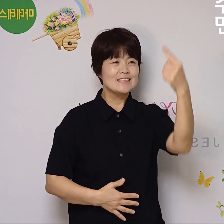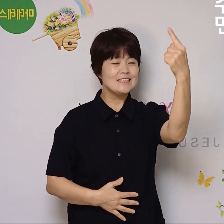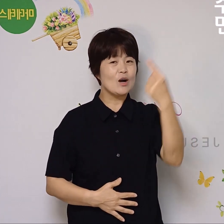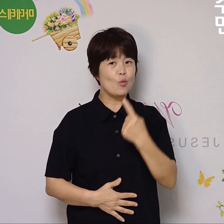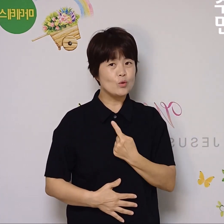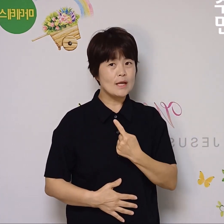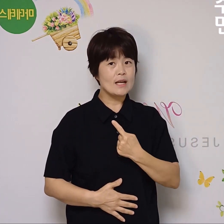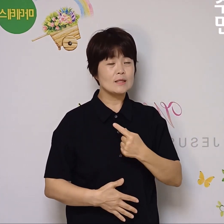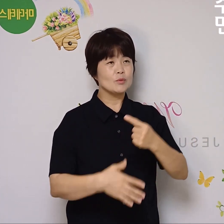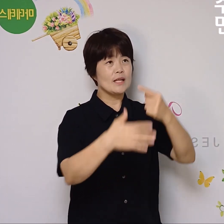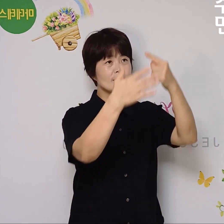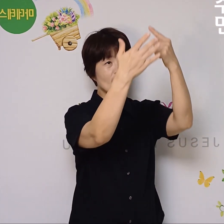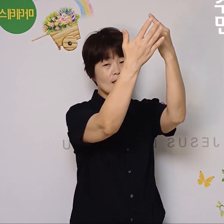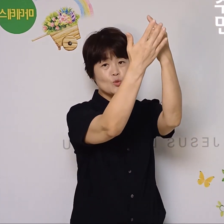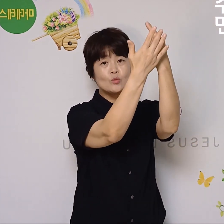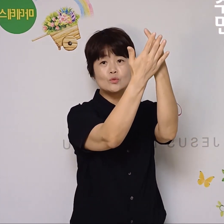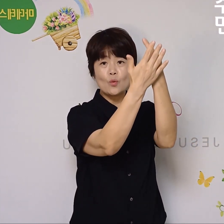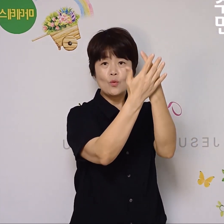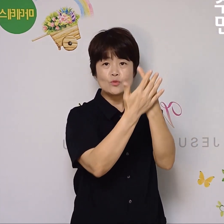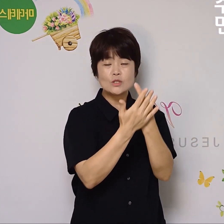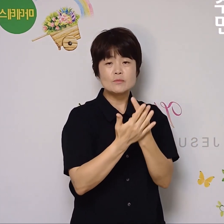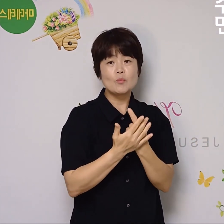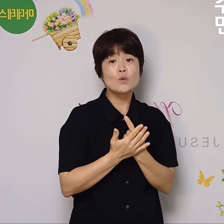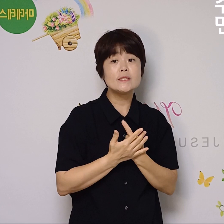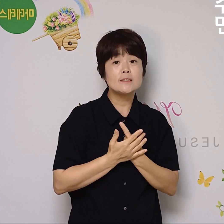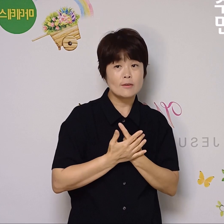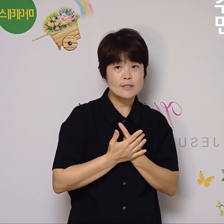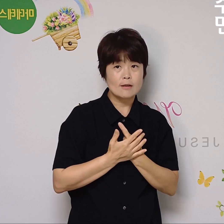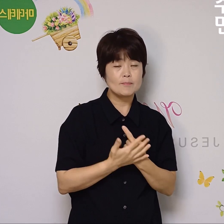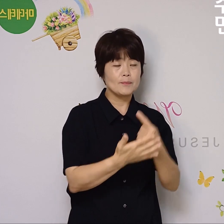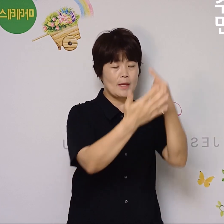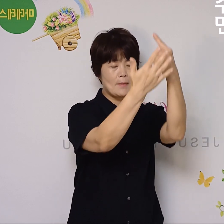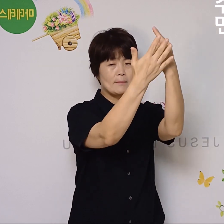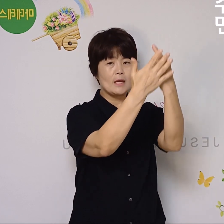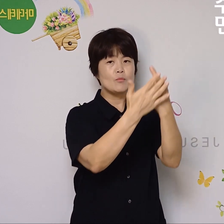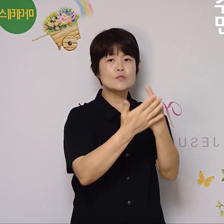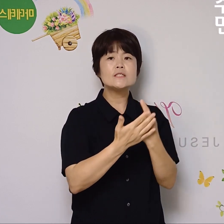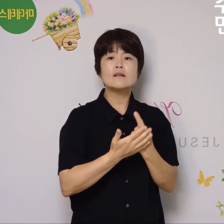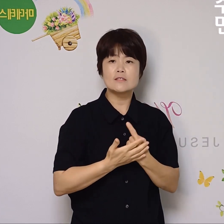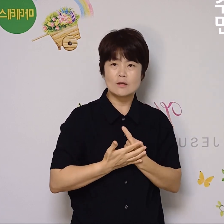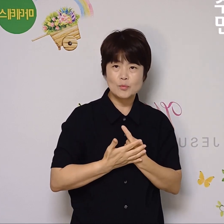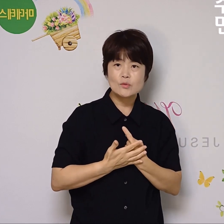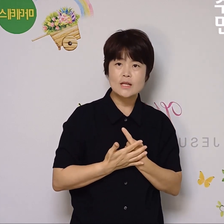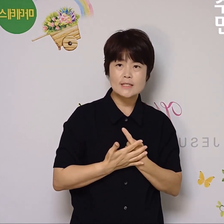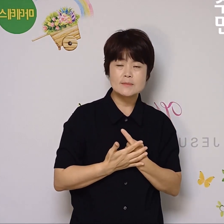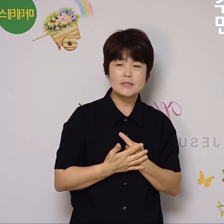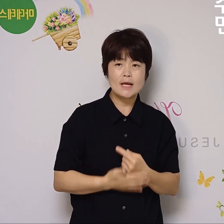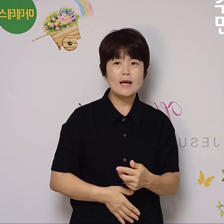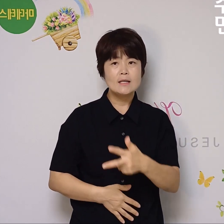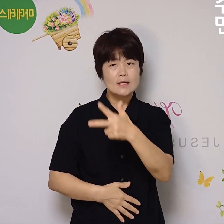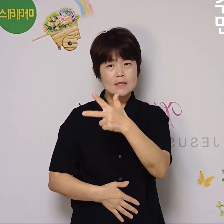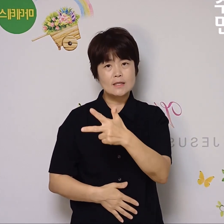그냥 오다라기보다는 약간 손으로 주님을 모시는 것처럼 모시는 것처럼 표현을 하겠습니다.